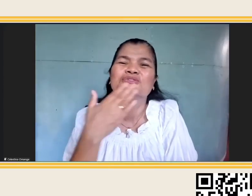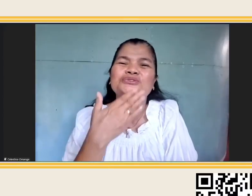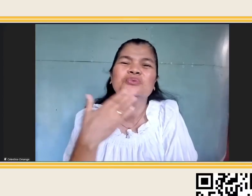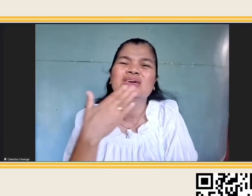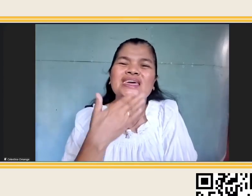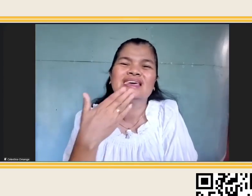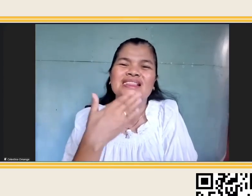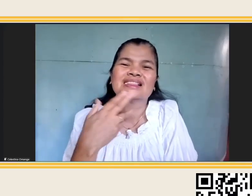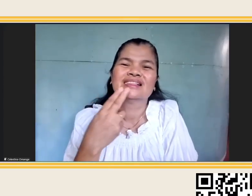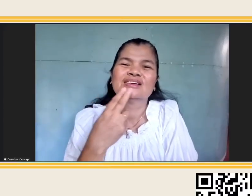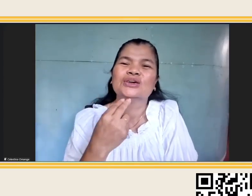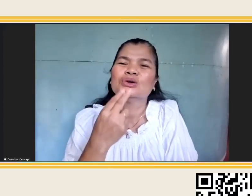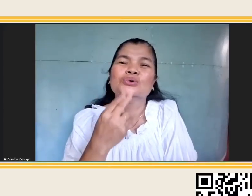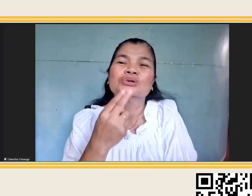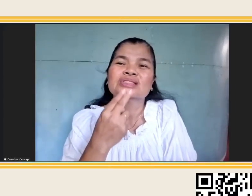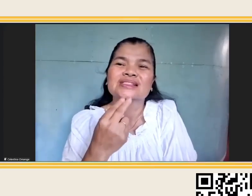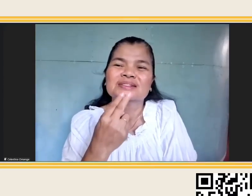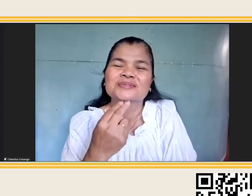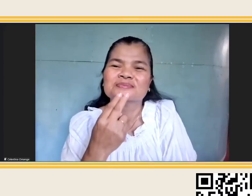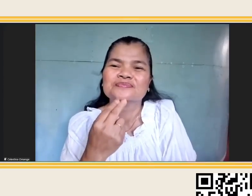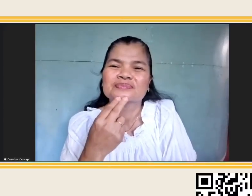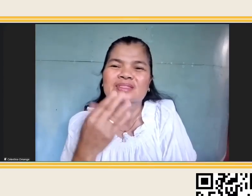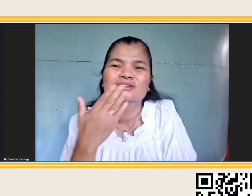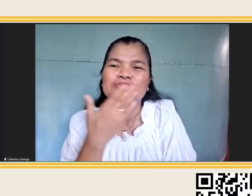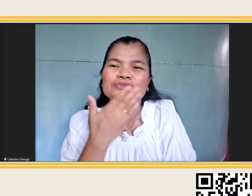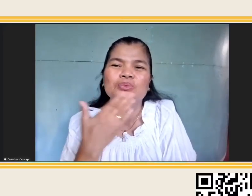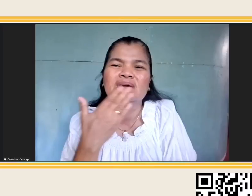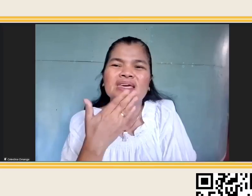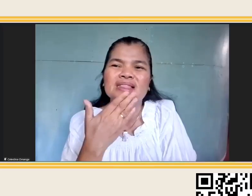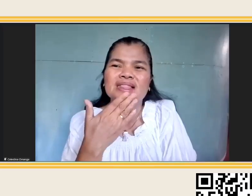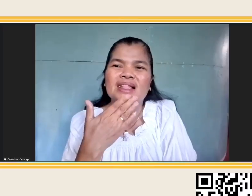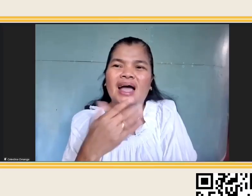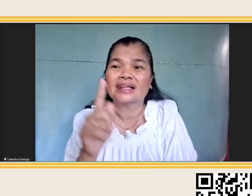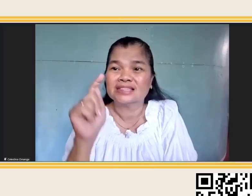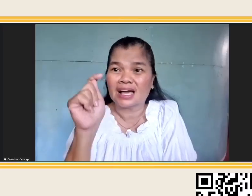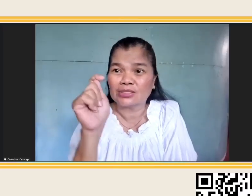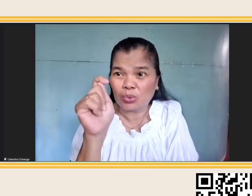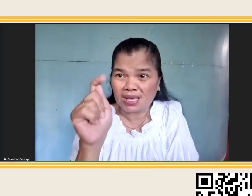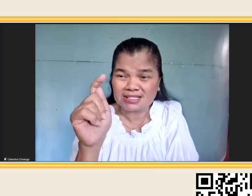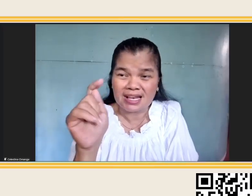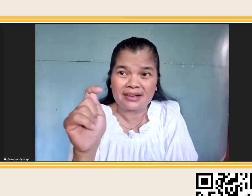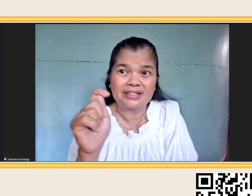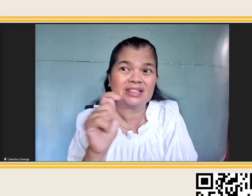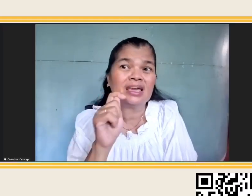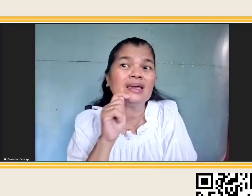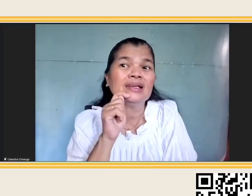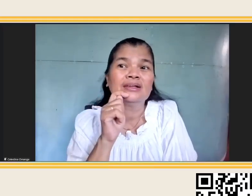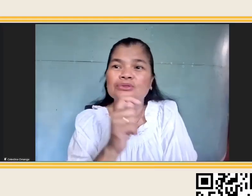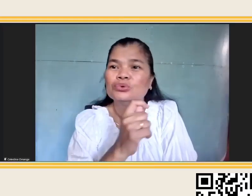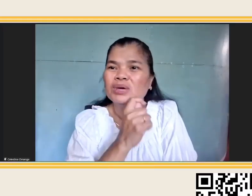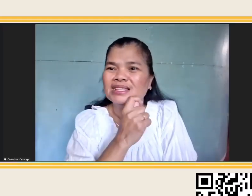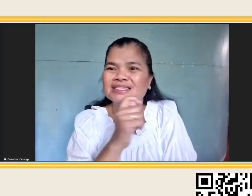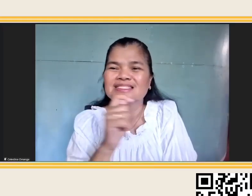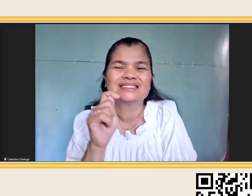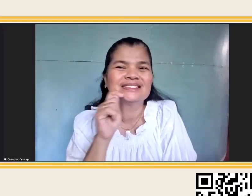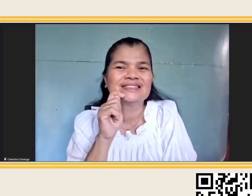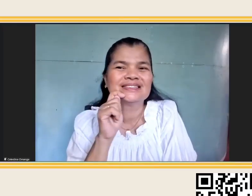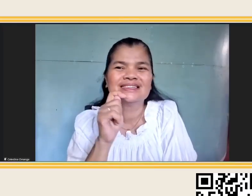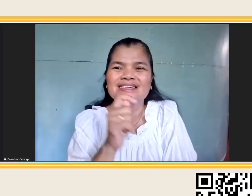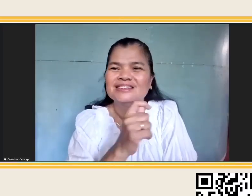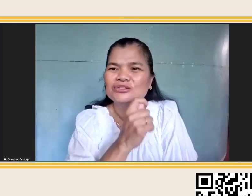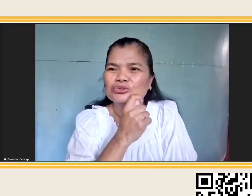So, sweet. Cute. Sweet. At saka twins, letter T.